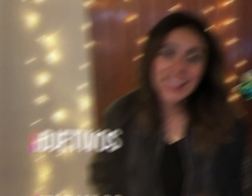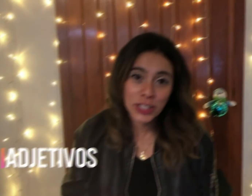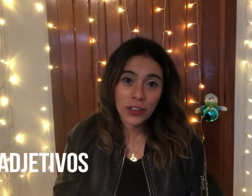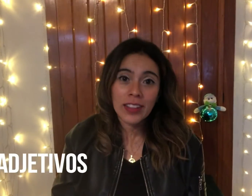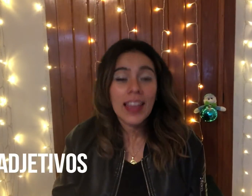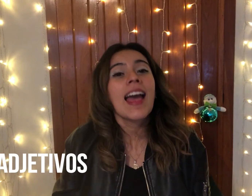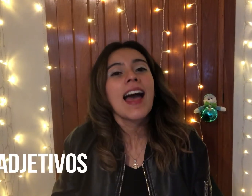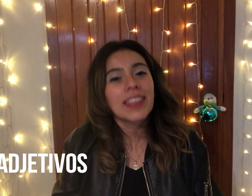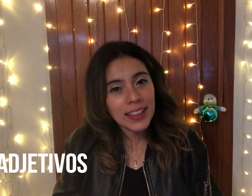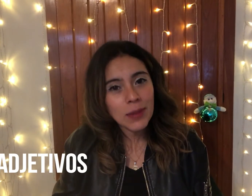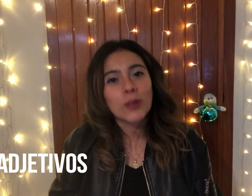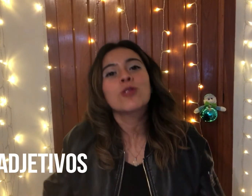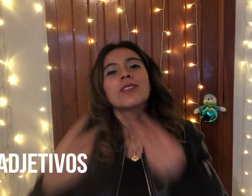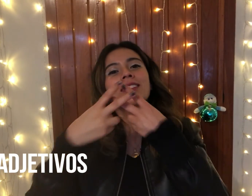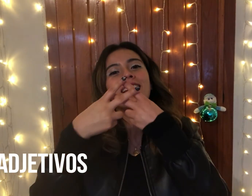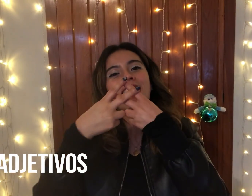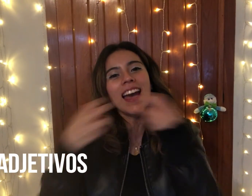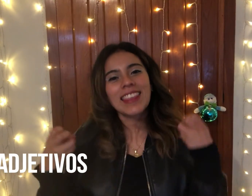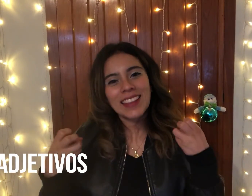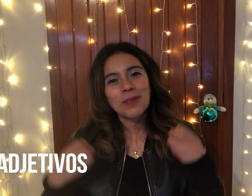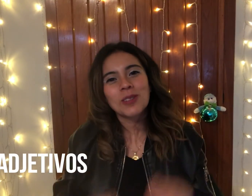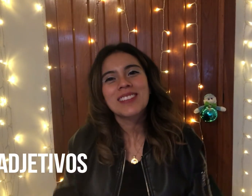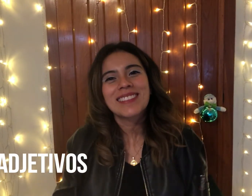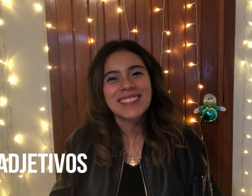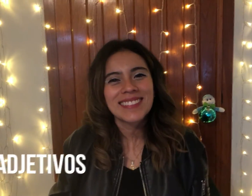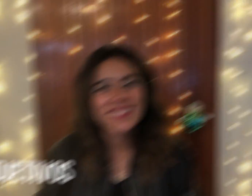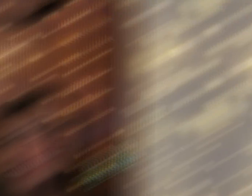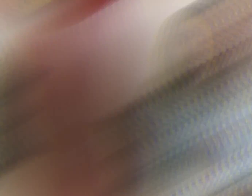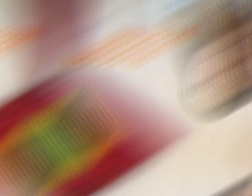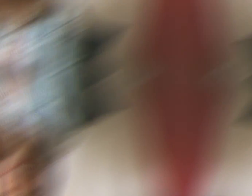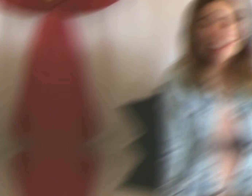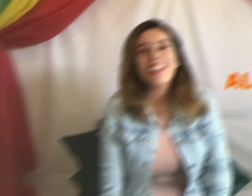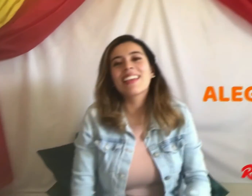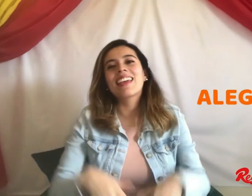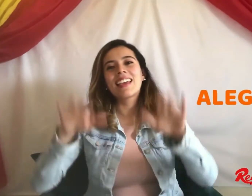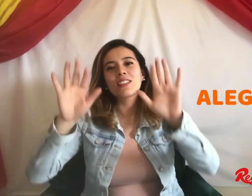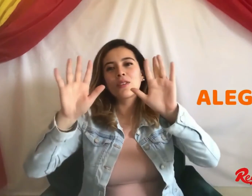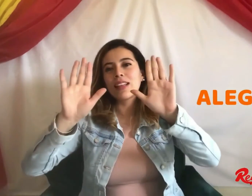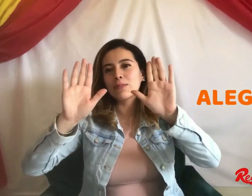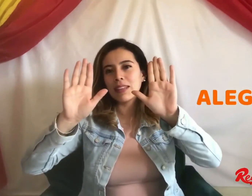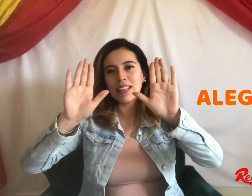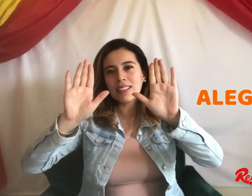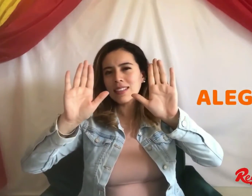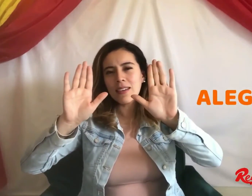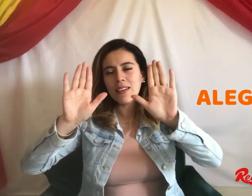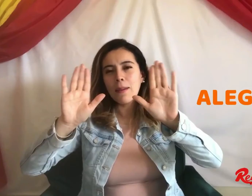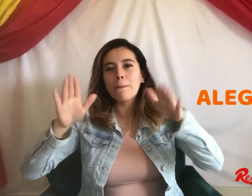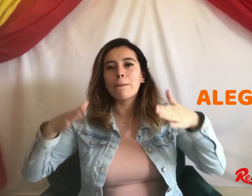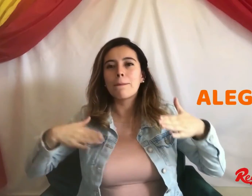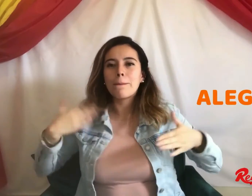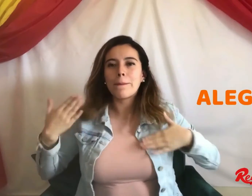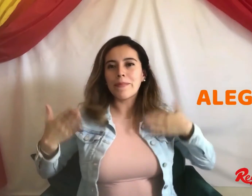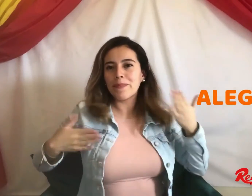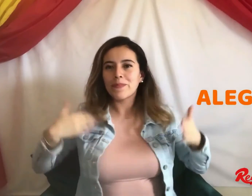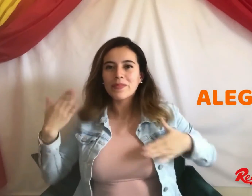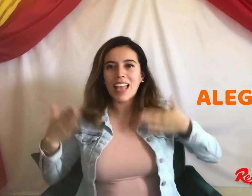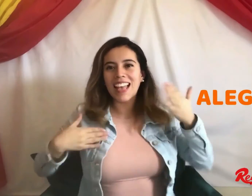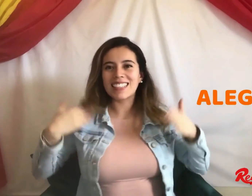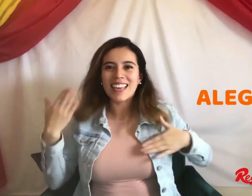Sección de adjetivos. Adjetivos. Alegre, que es con las manitas así, hacia